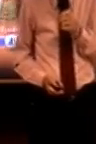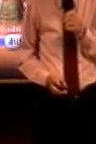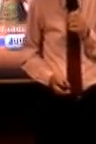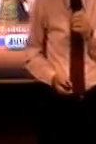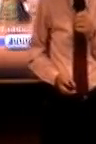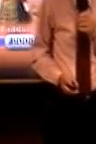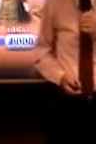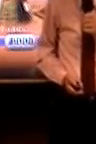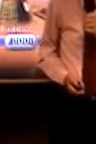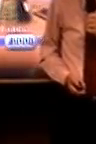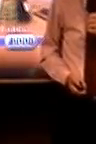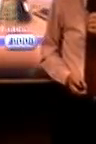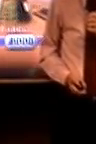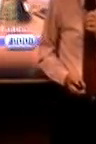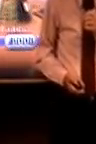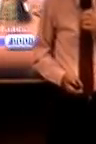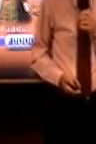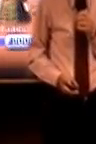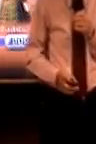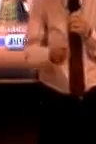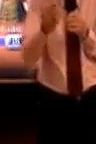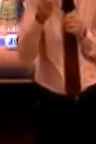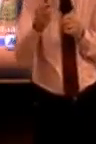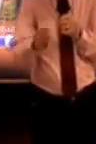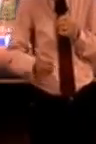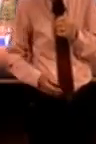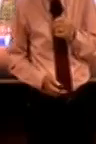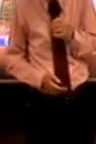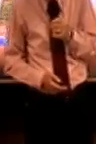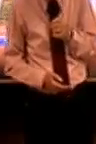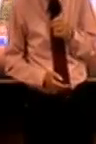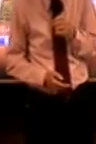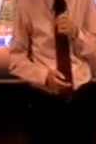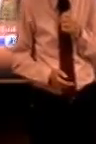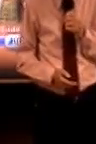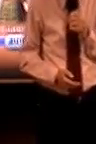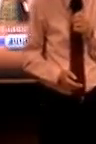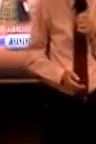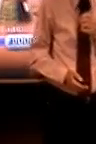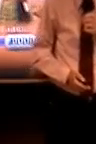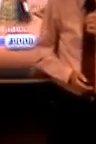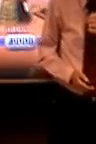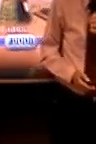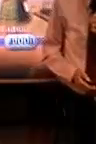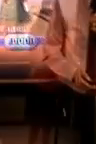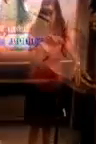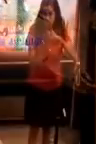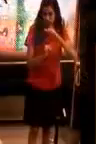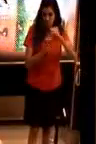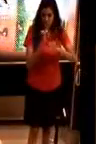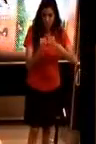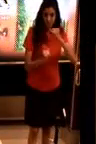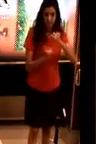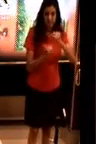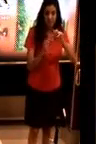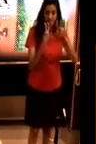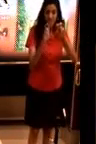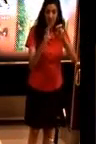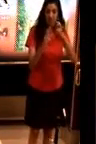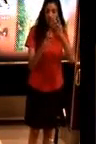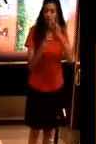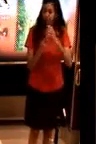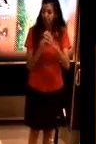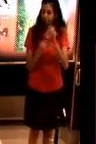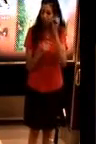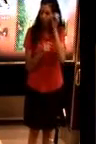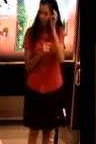gloria y majestad, ¿saben? Esa profecía que tenemos ante nuestro, nos hablan de los